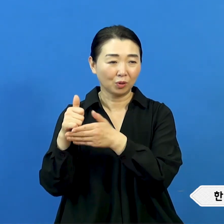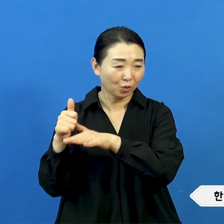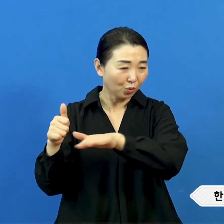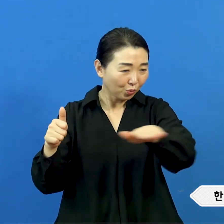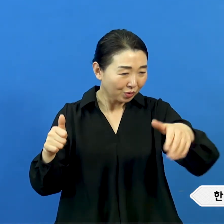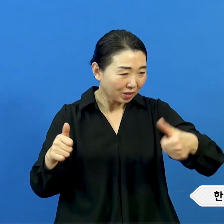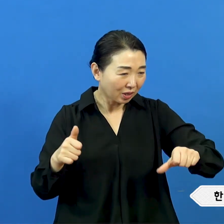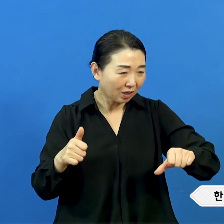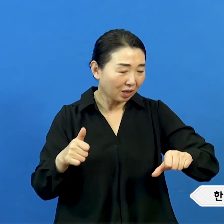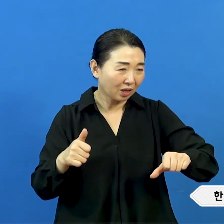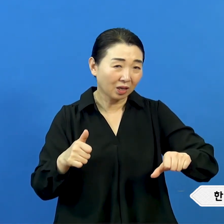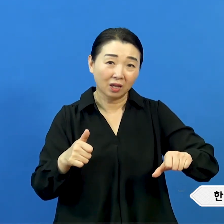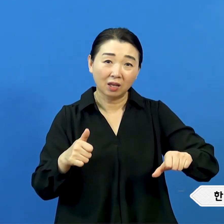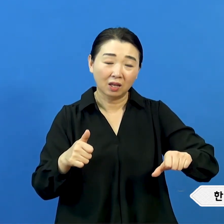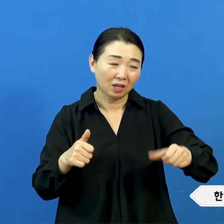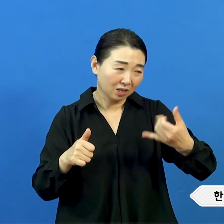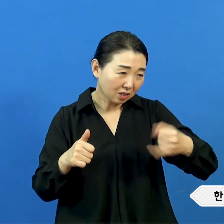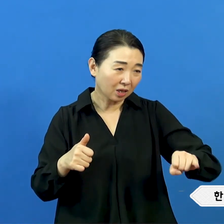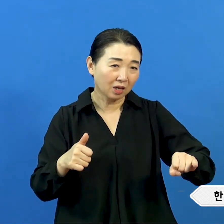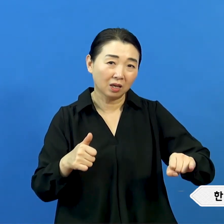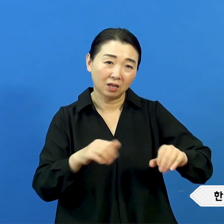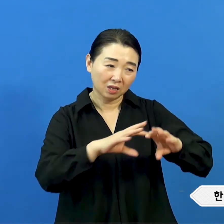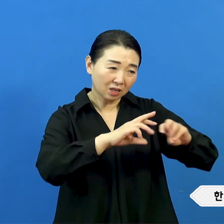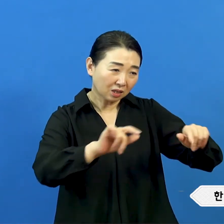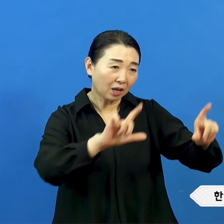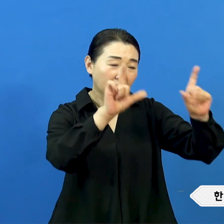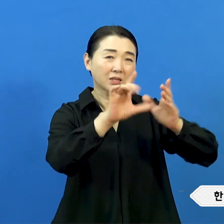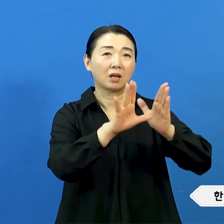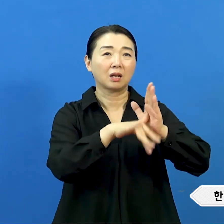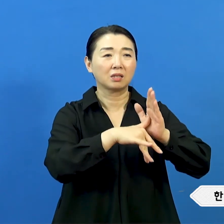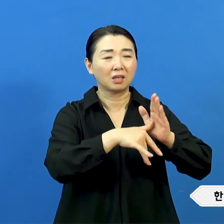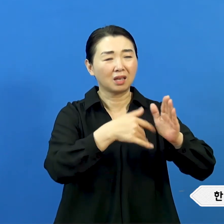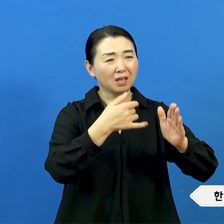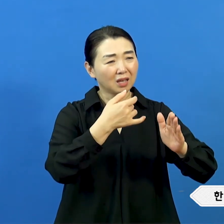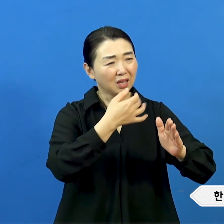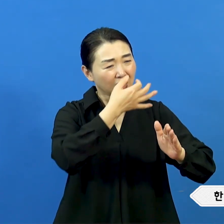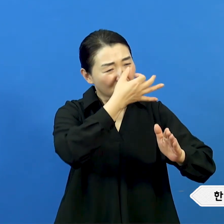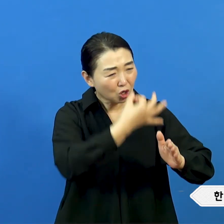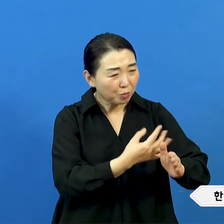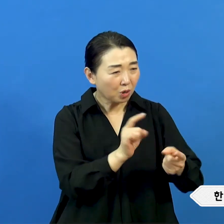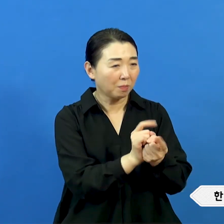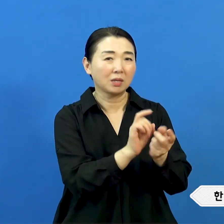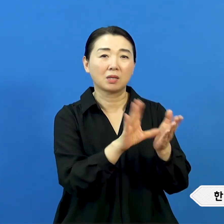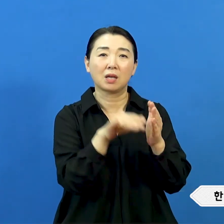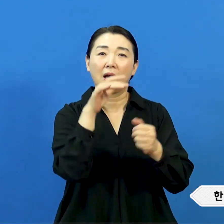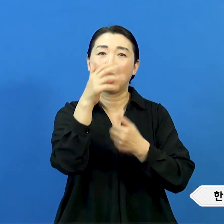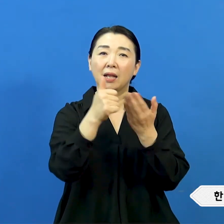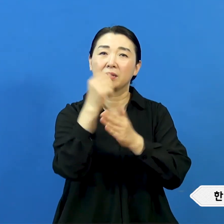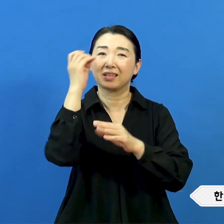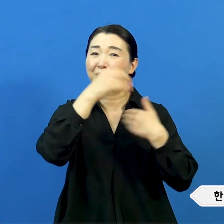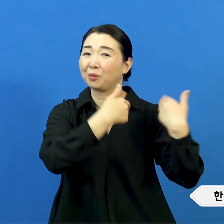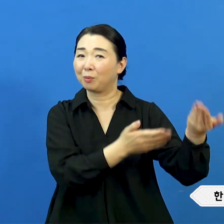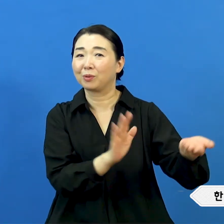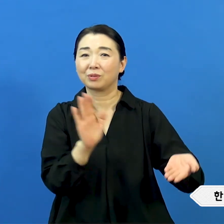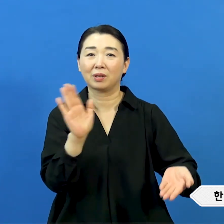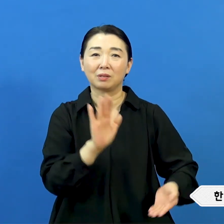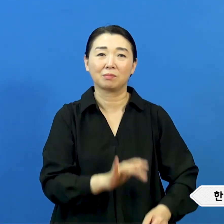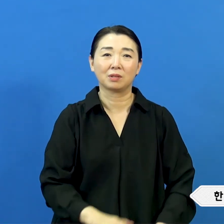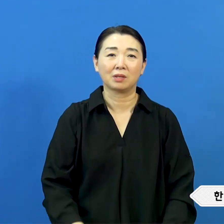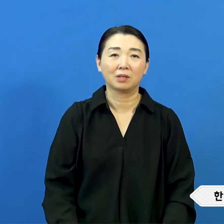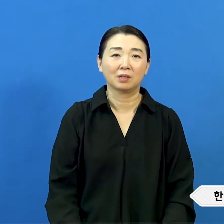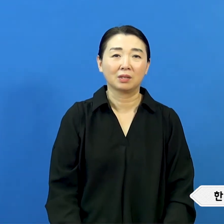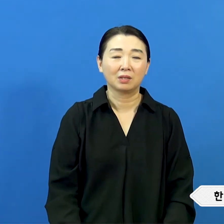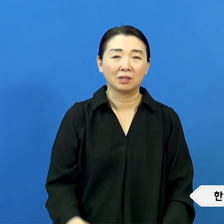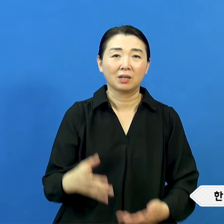땅에서 비통한 이별을 당해서 가슴을 치며 눈물을 흘릴 때 하나님은 그걸 그대로 내버려 두시지 않습니다.